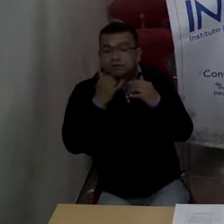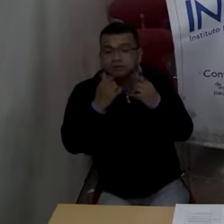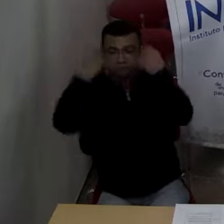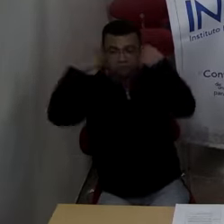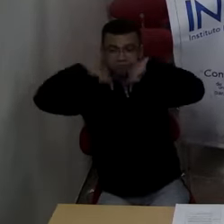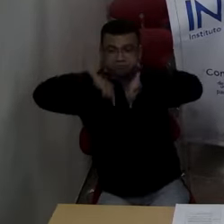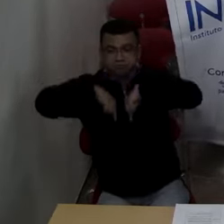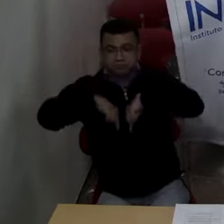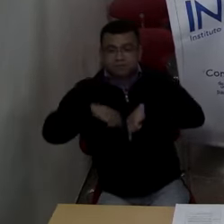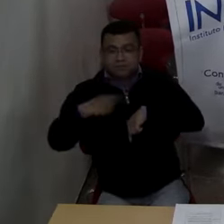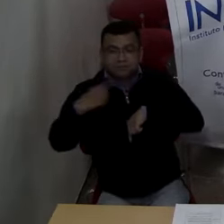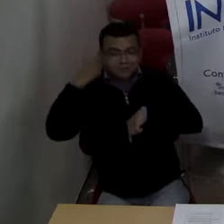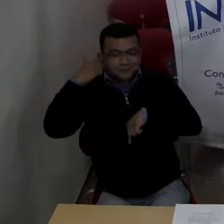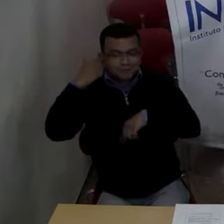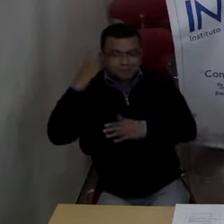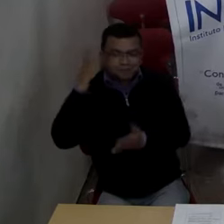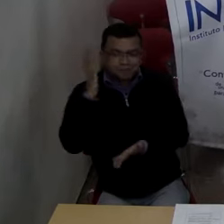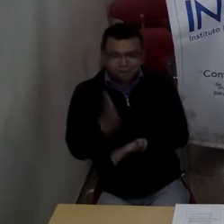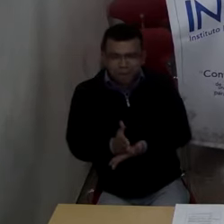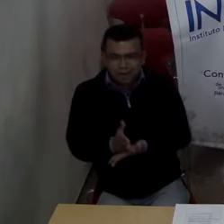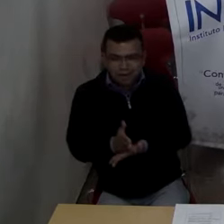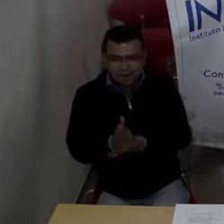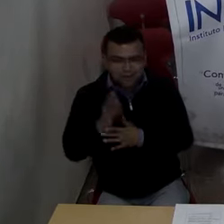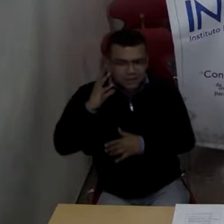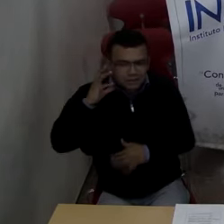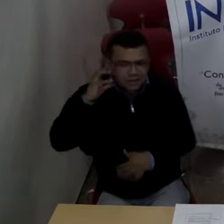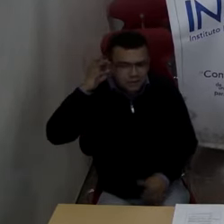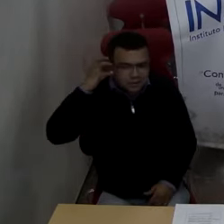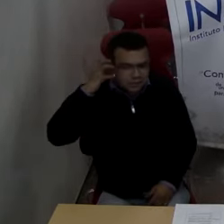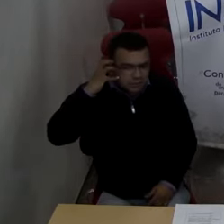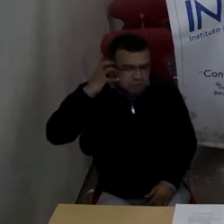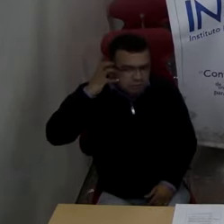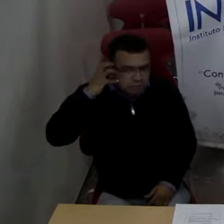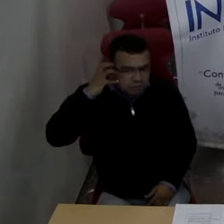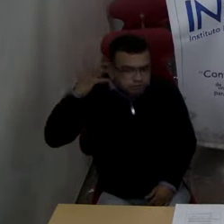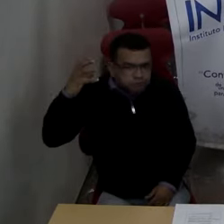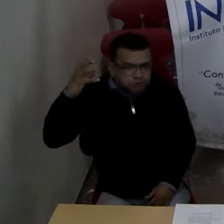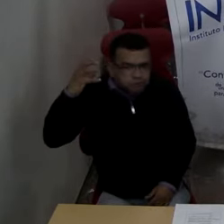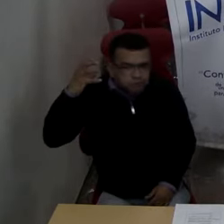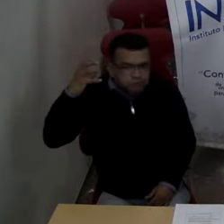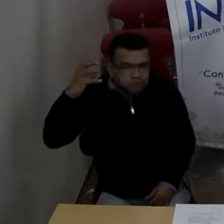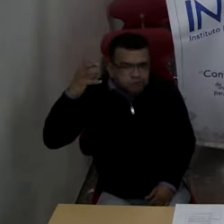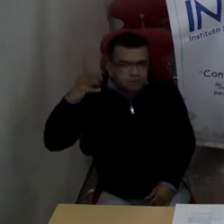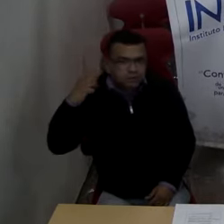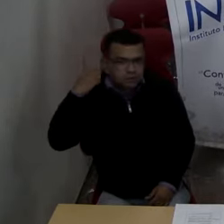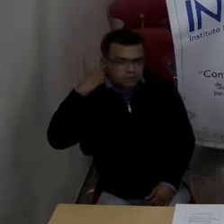debemos proteger el oído a la hora de la alimentación.